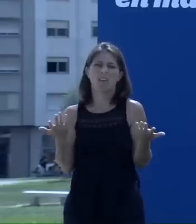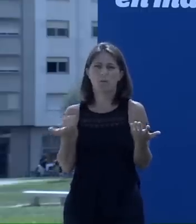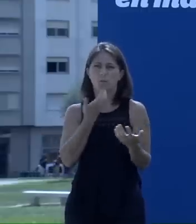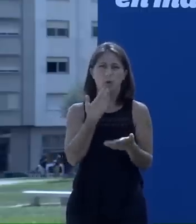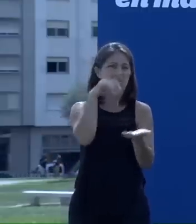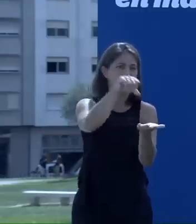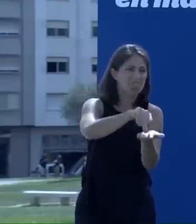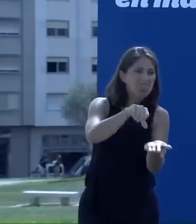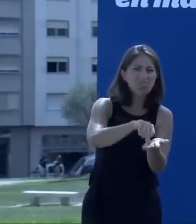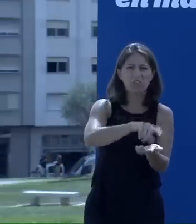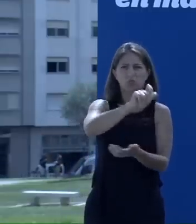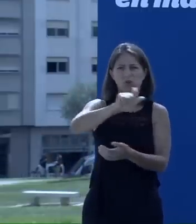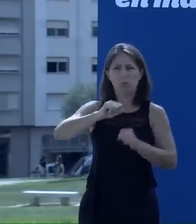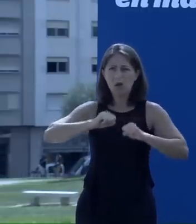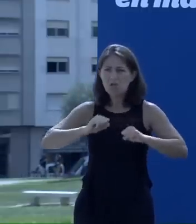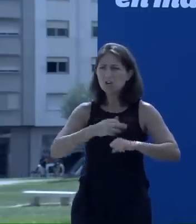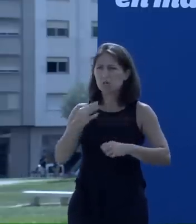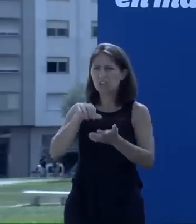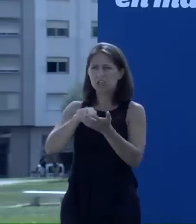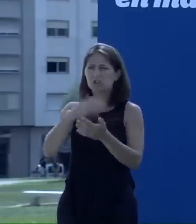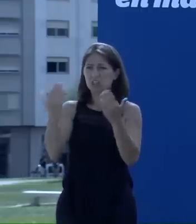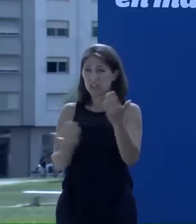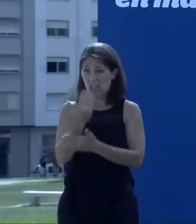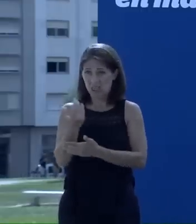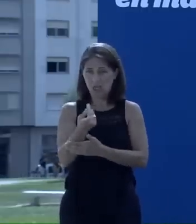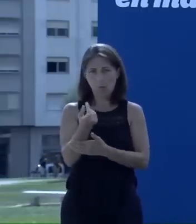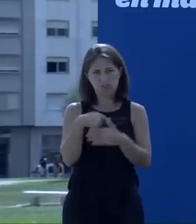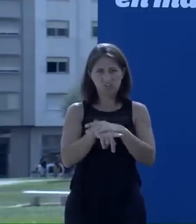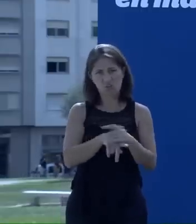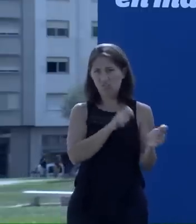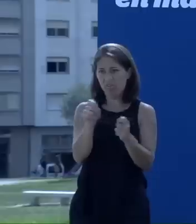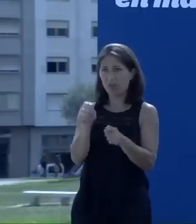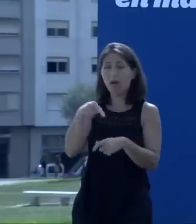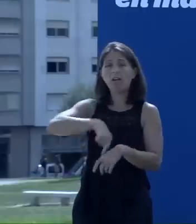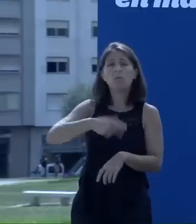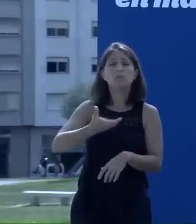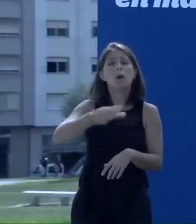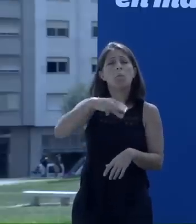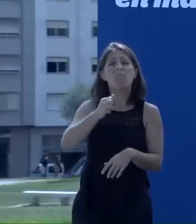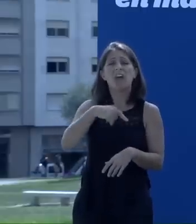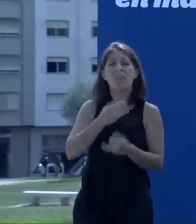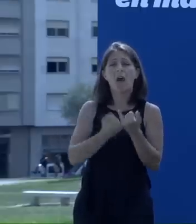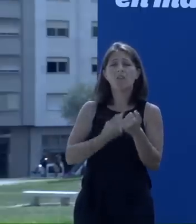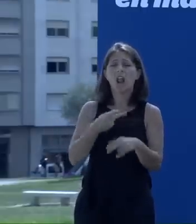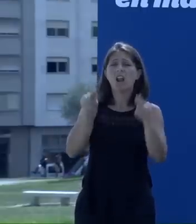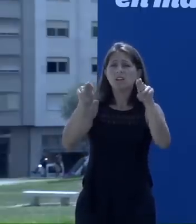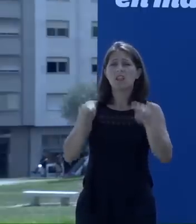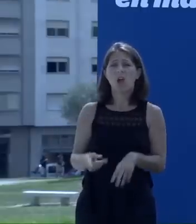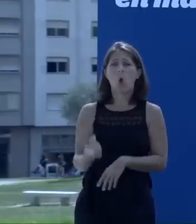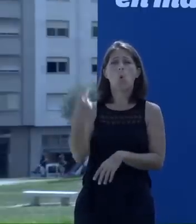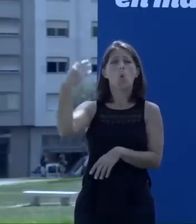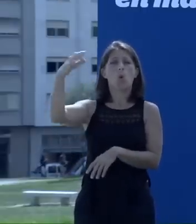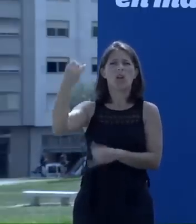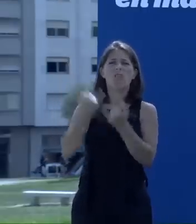de xeriátricos e centros de día, o Concello de Manzaneda ten hoxe a única residencia de toda a Galiza que está xestionada